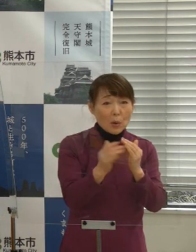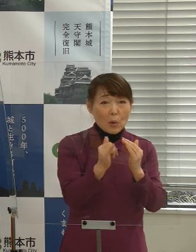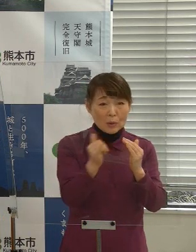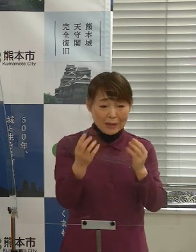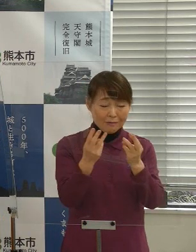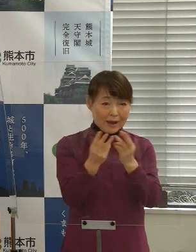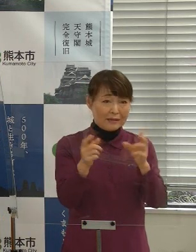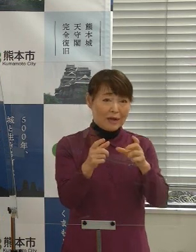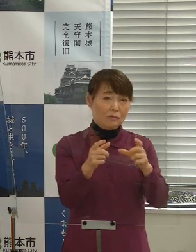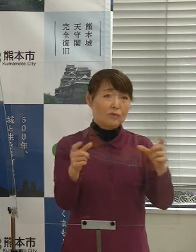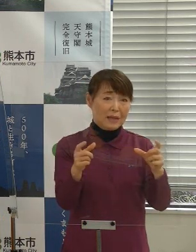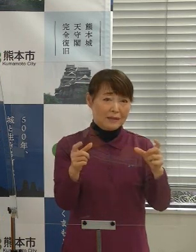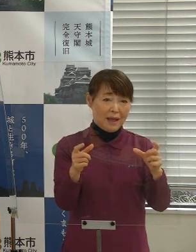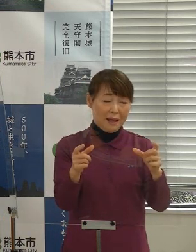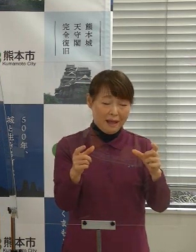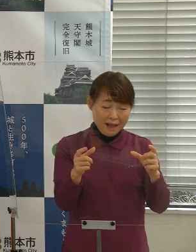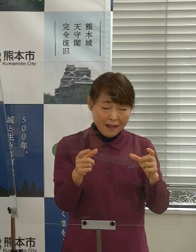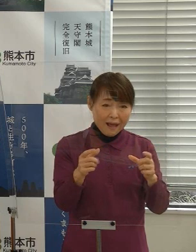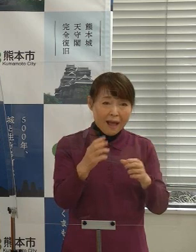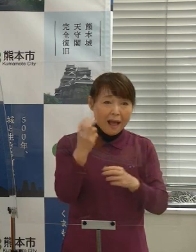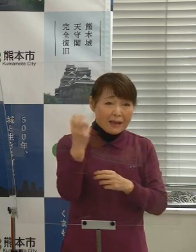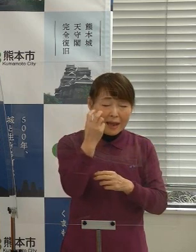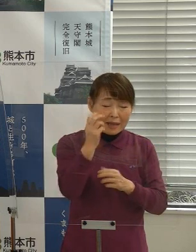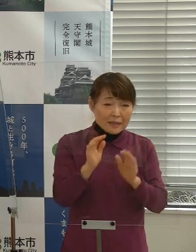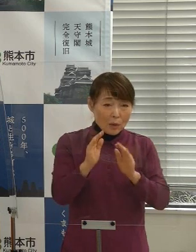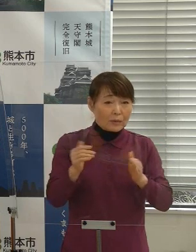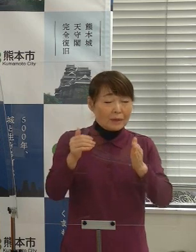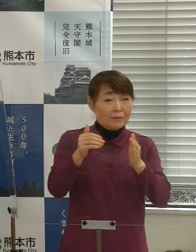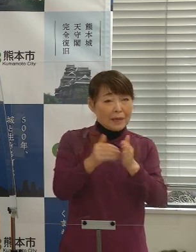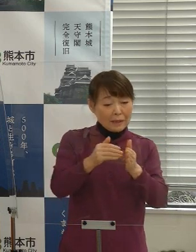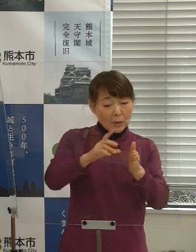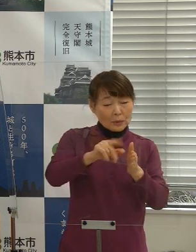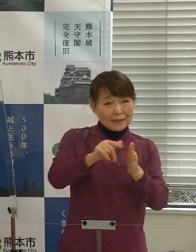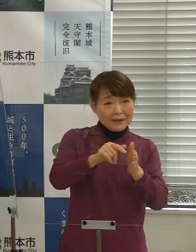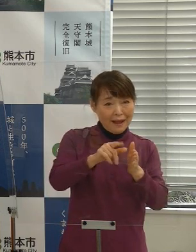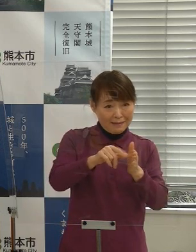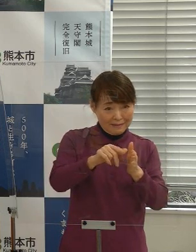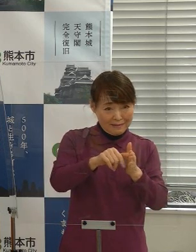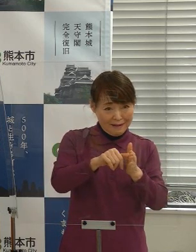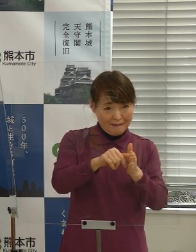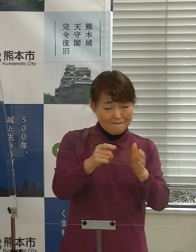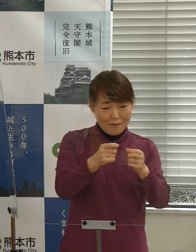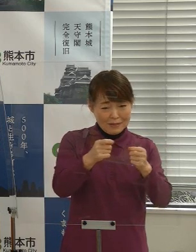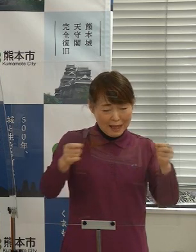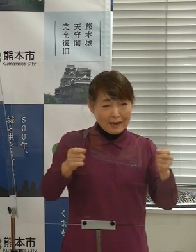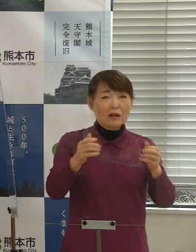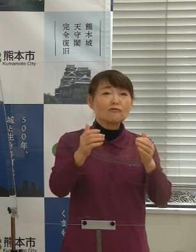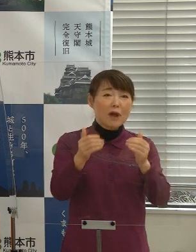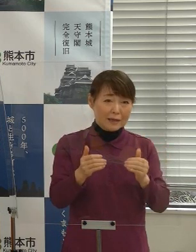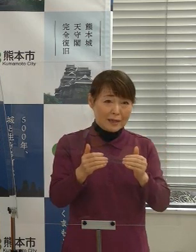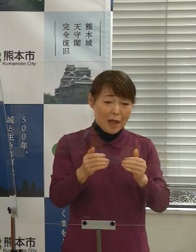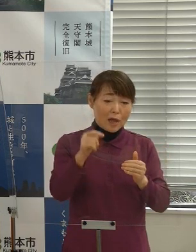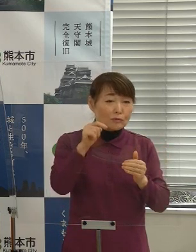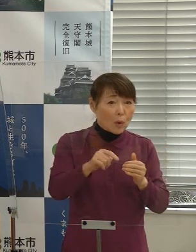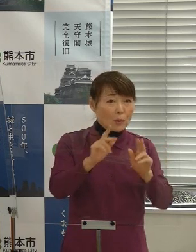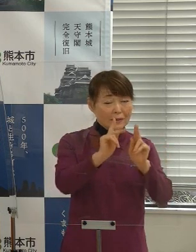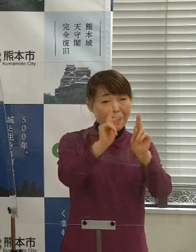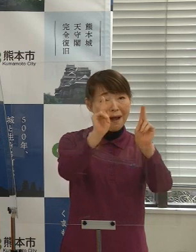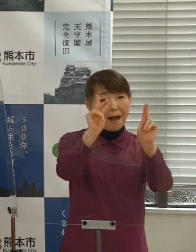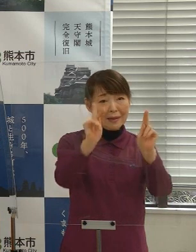その、検査を受けるまでの時間がかかるとかですね、そういった課題がありましたので、そうい